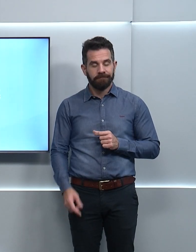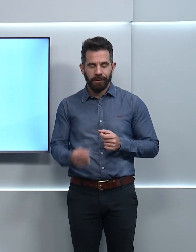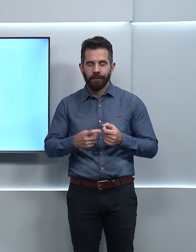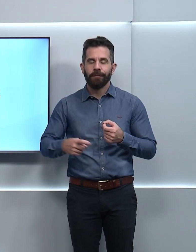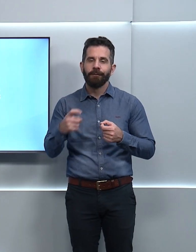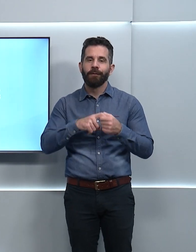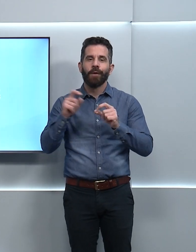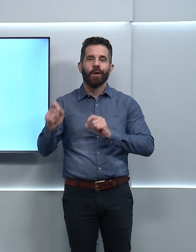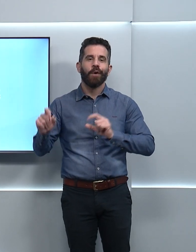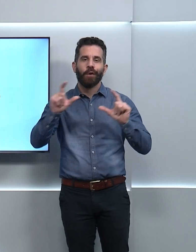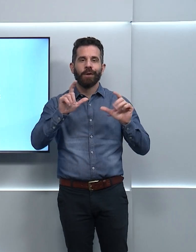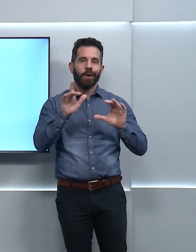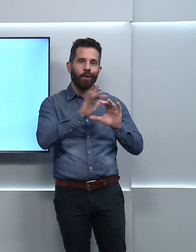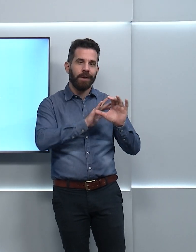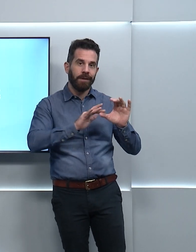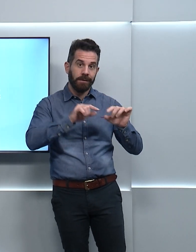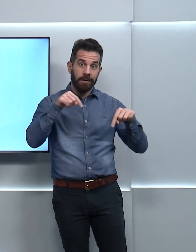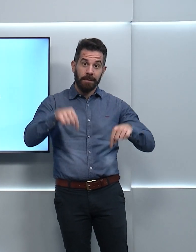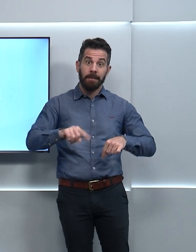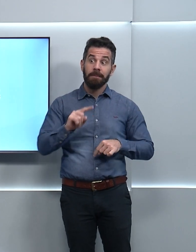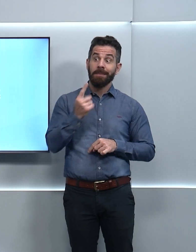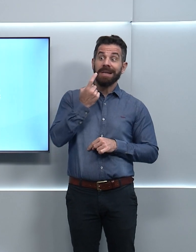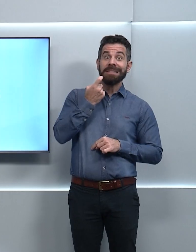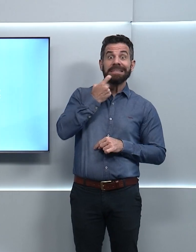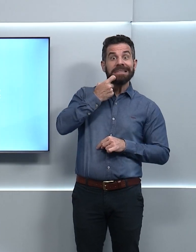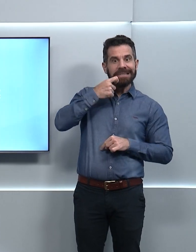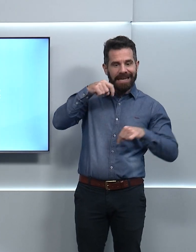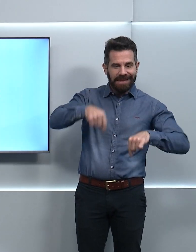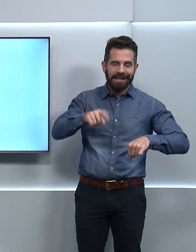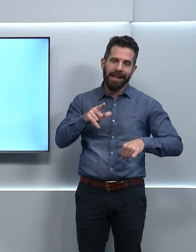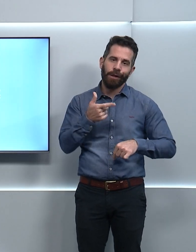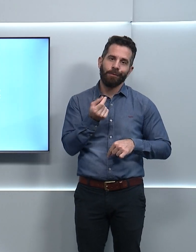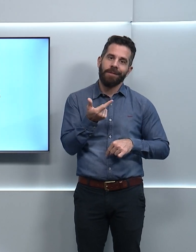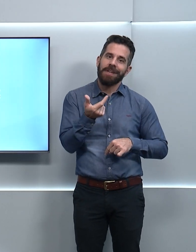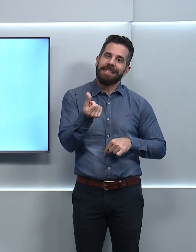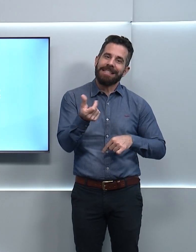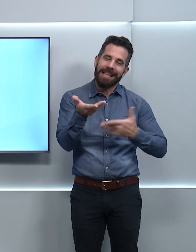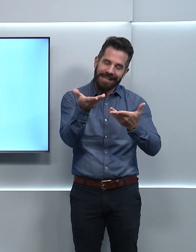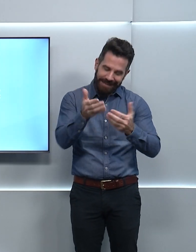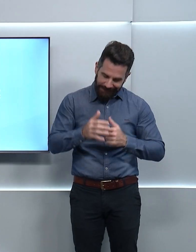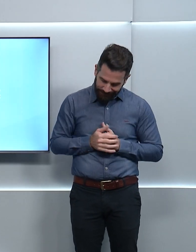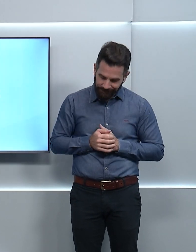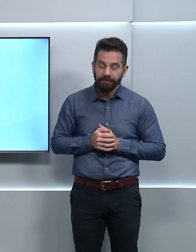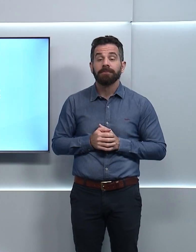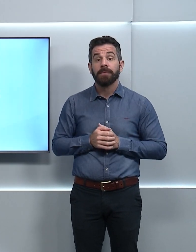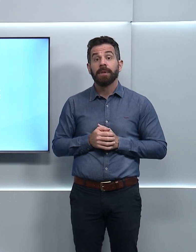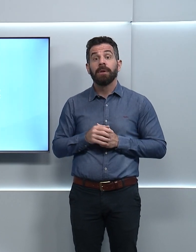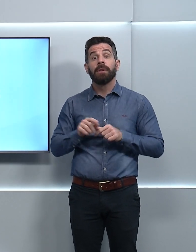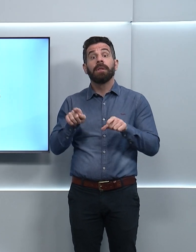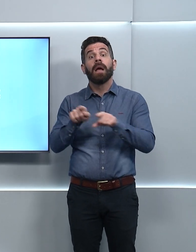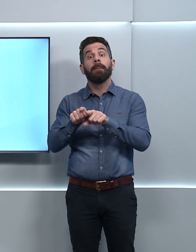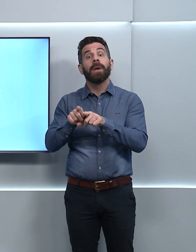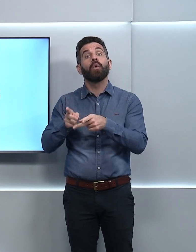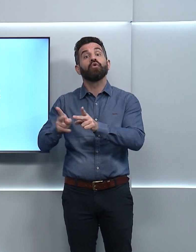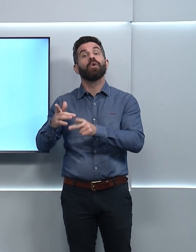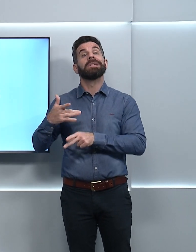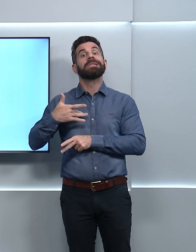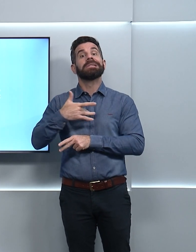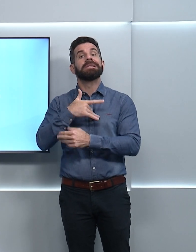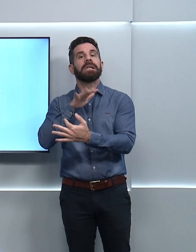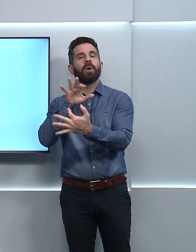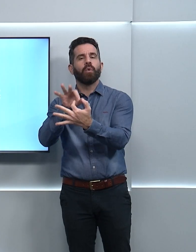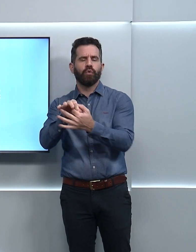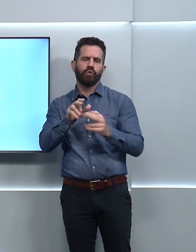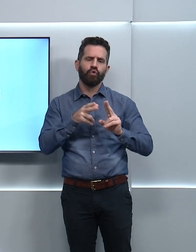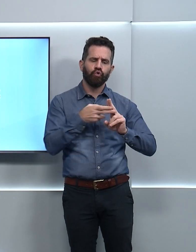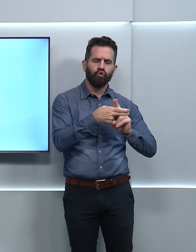Estamos de volta com conexões dessa primeira sexta de 2026. O assunto de novo é saúde. O SUS, Sistema